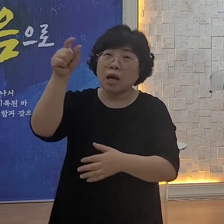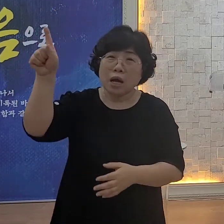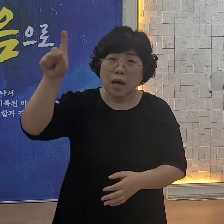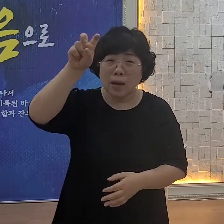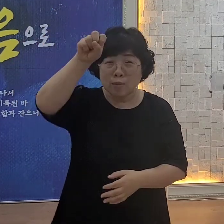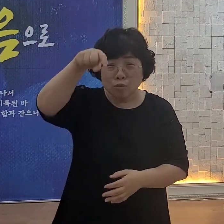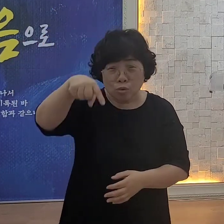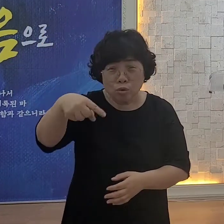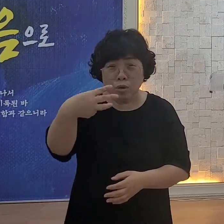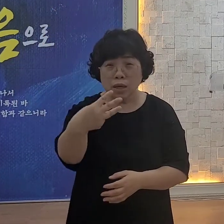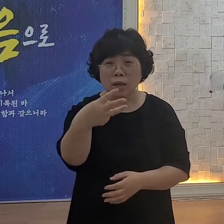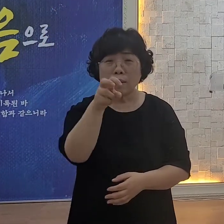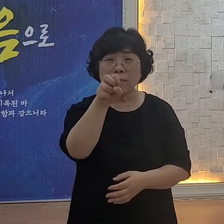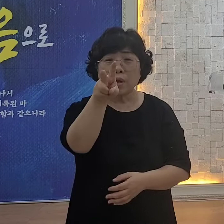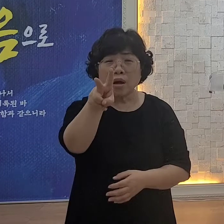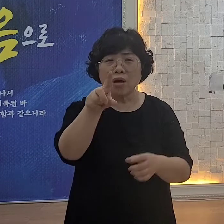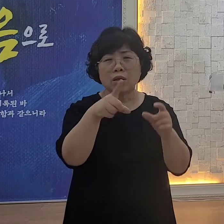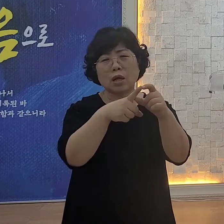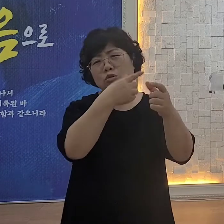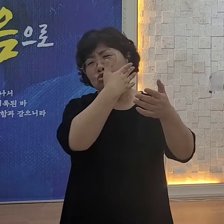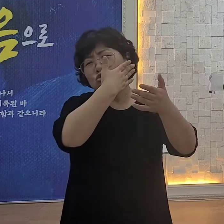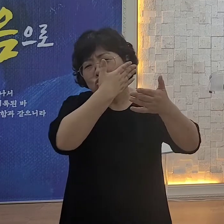감사해요. 하물며